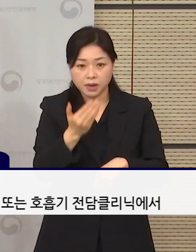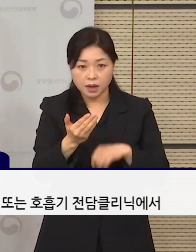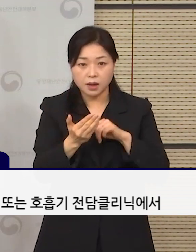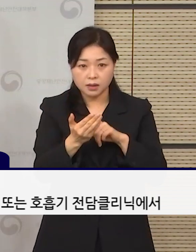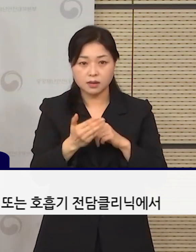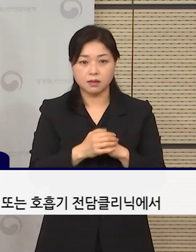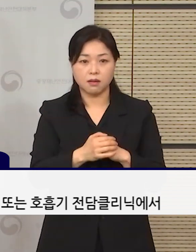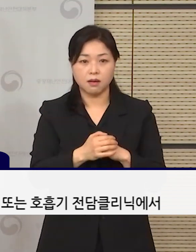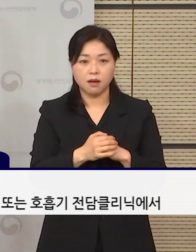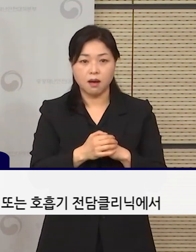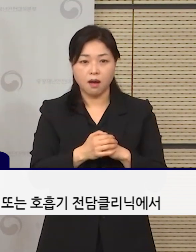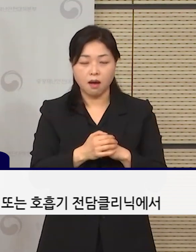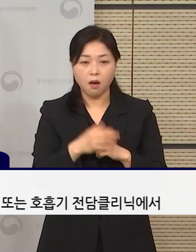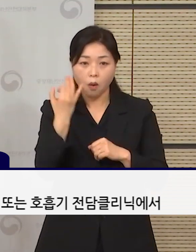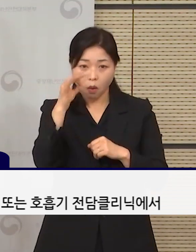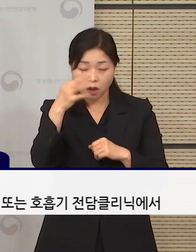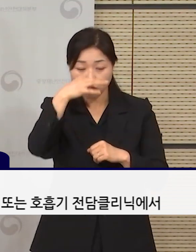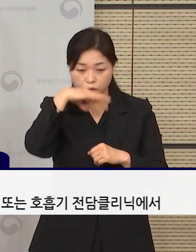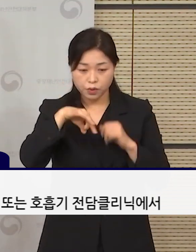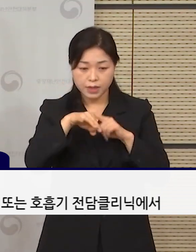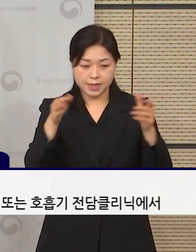24시간으로 단축이 됩니다.